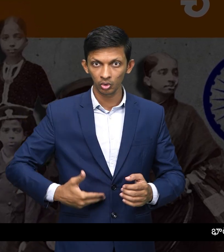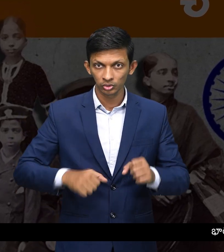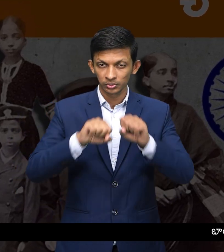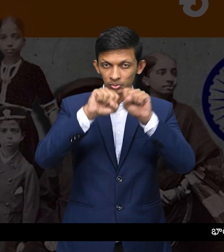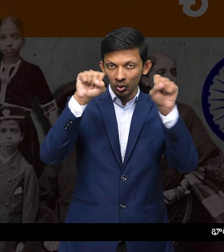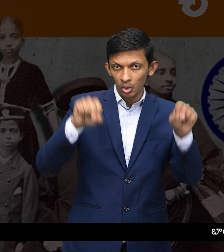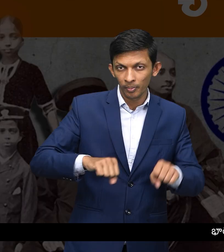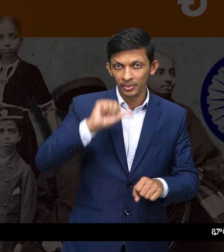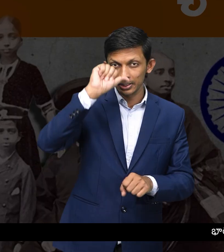భారతదేశంలో కుల వ్యవస్థ,